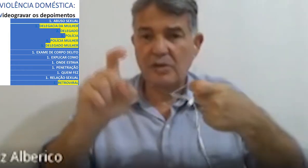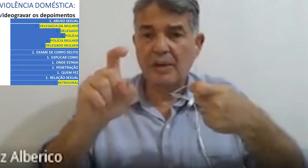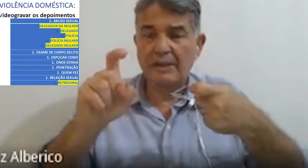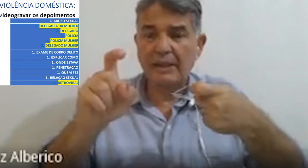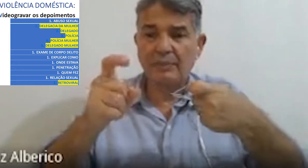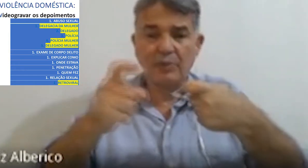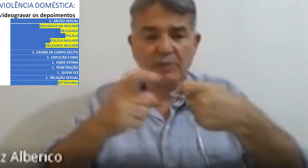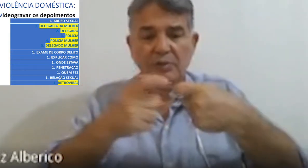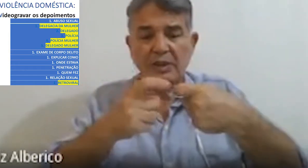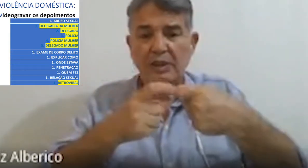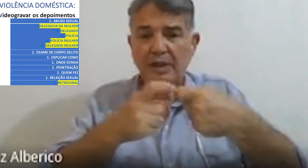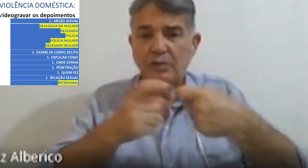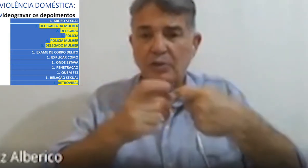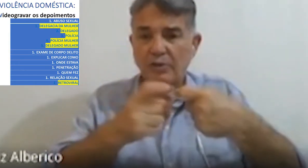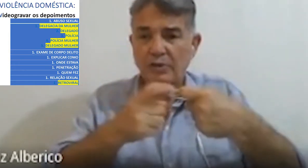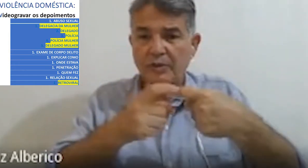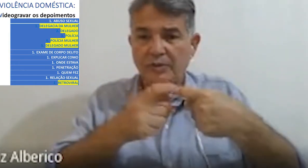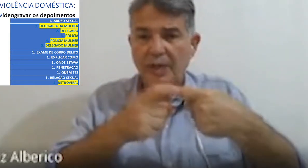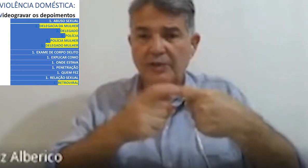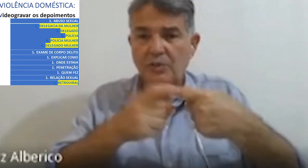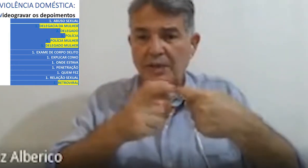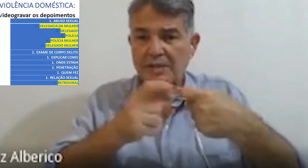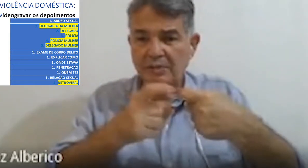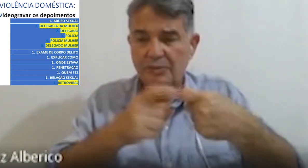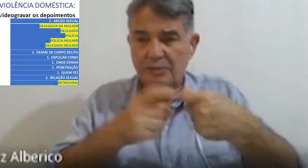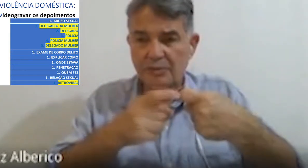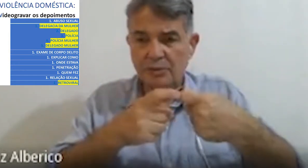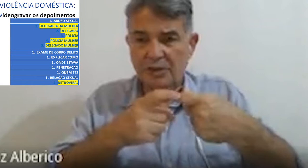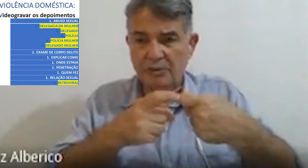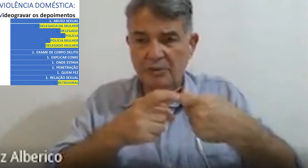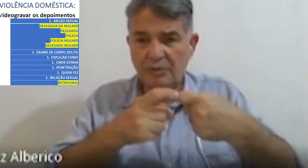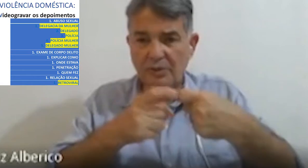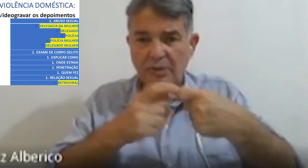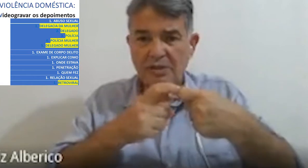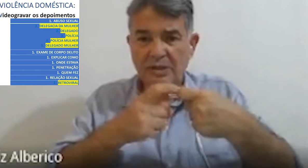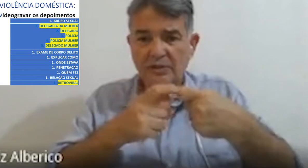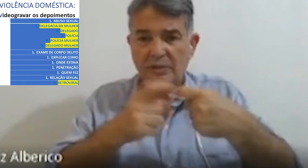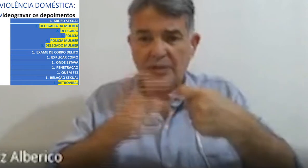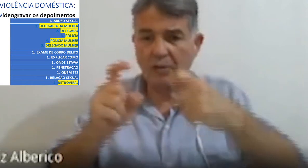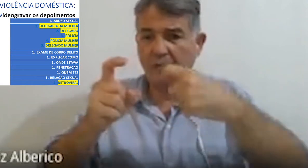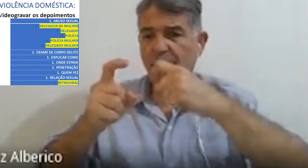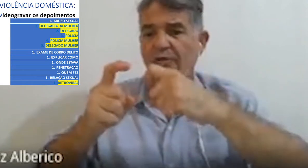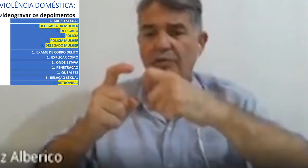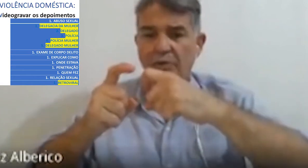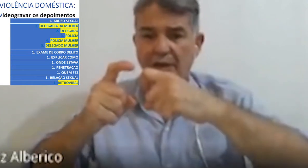que batendo na ponta do dedo indicador, na articulação do dedo. Então, esse sinal de médico, ó, por favor, olha